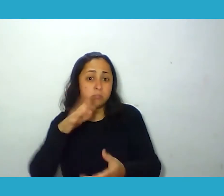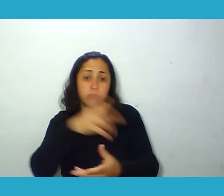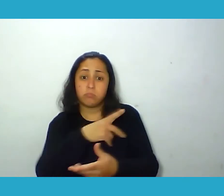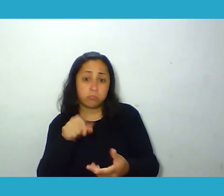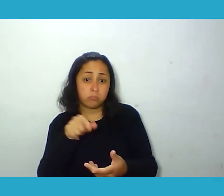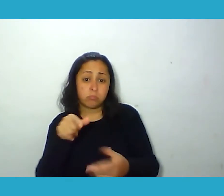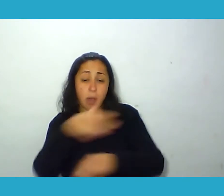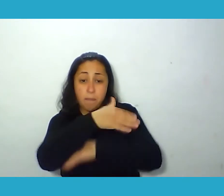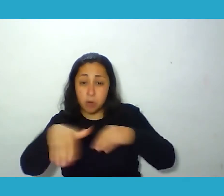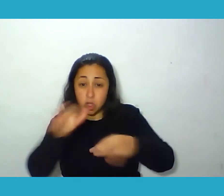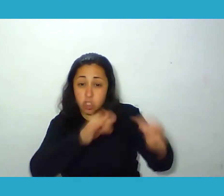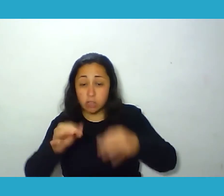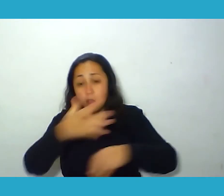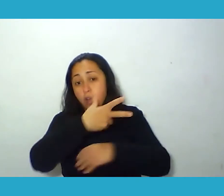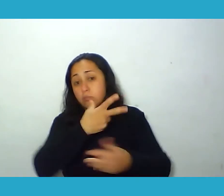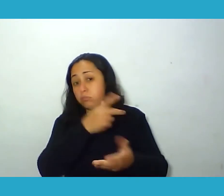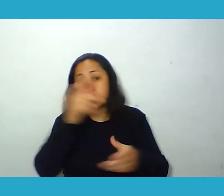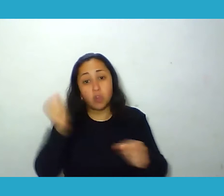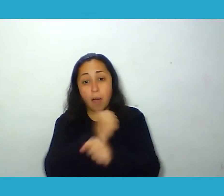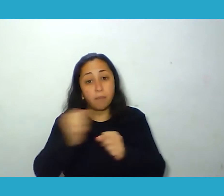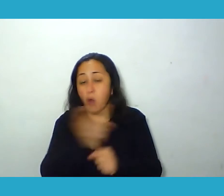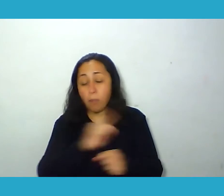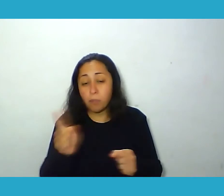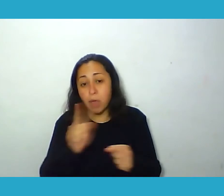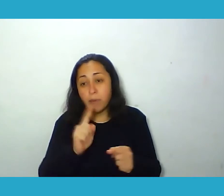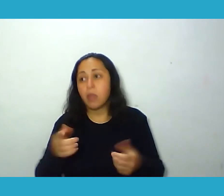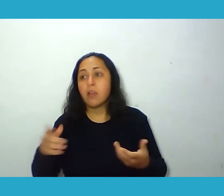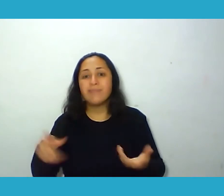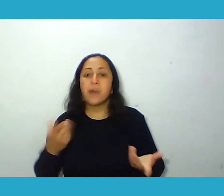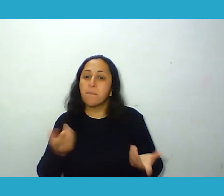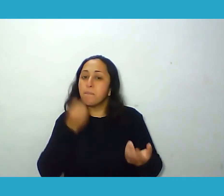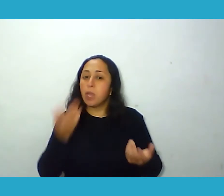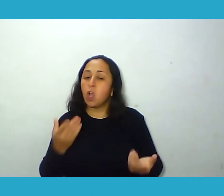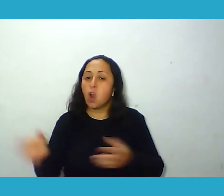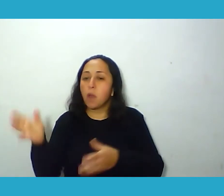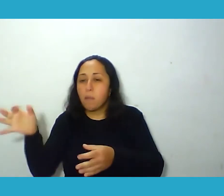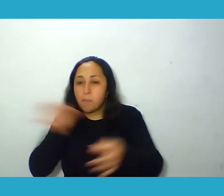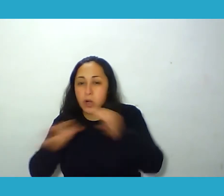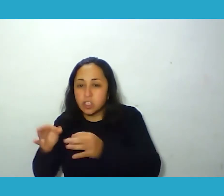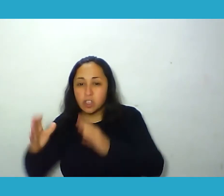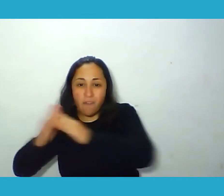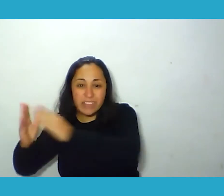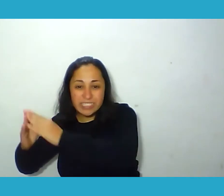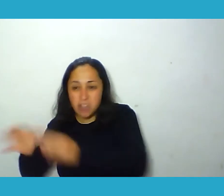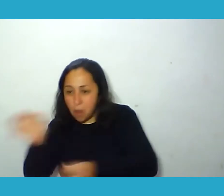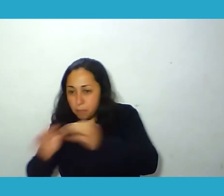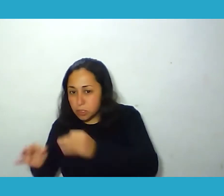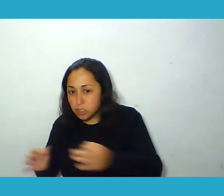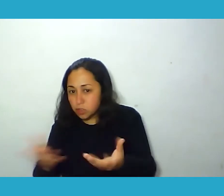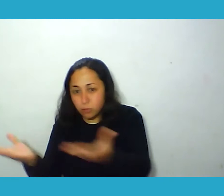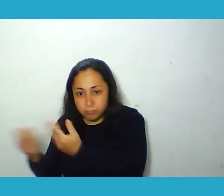su lugar habiliten espacios de participación ciudadana continua para que se puedan presentar proyectos elaborados por todos los vecinos, los que tengan